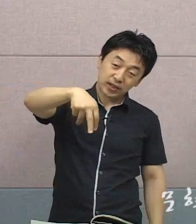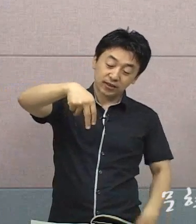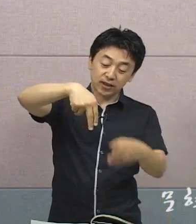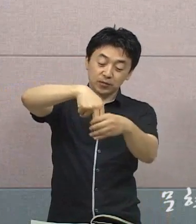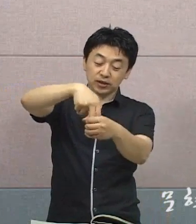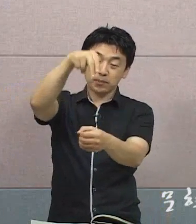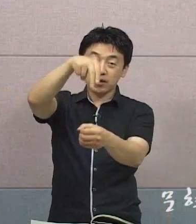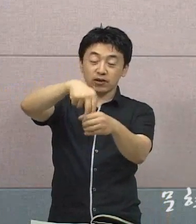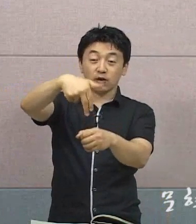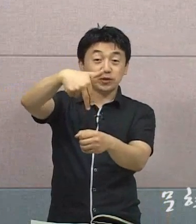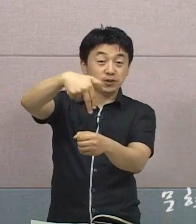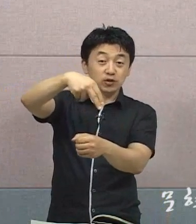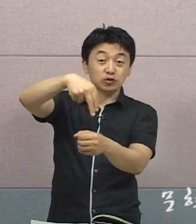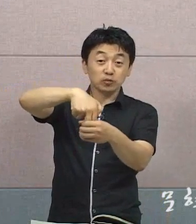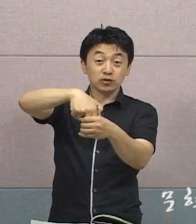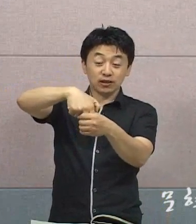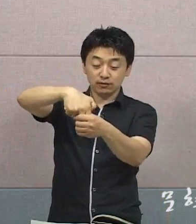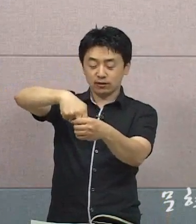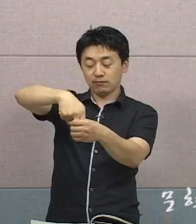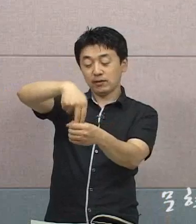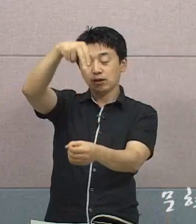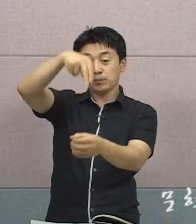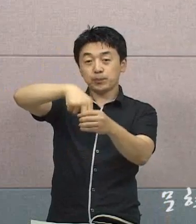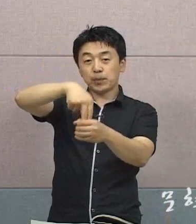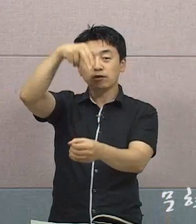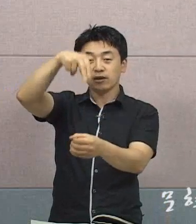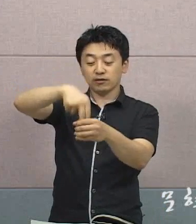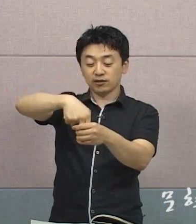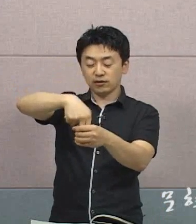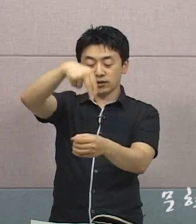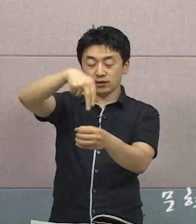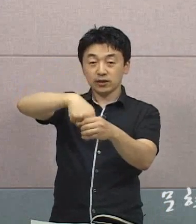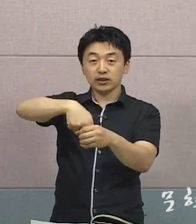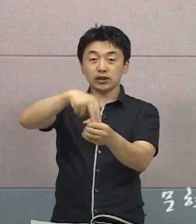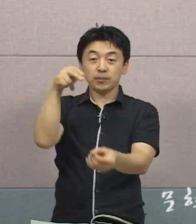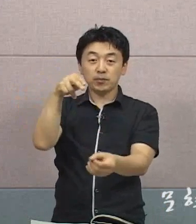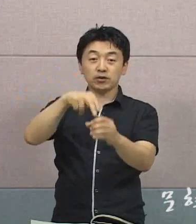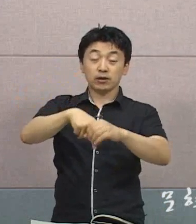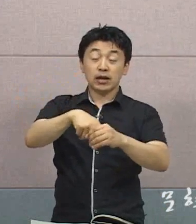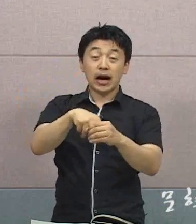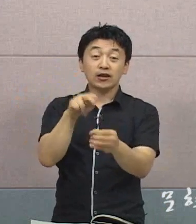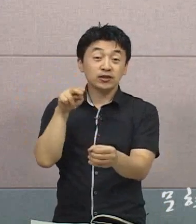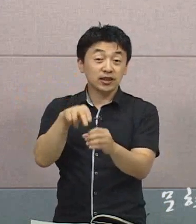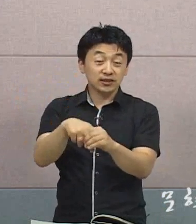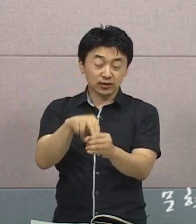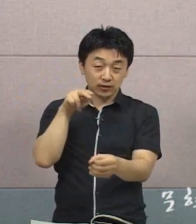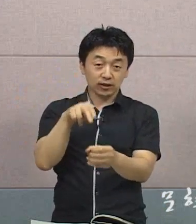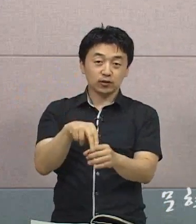사람인데 이렇게 뺀 거예요. 엄지 피셔도 되고 접으셔도 돼요. 네. 뺀 거예요. 그래서요. 예, 그냥 이렇게 빼면요. 알거지라는 단어. 예, 그래서